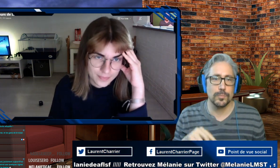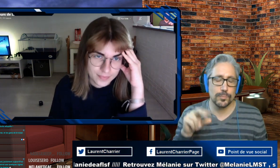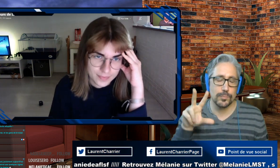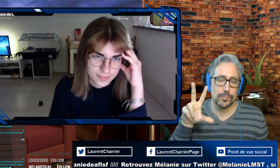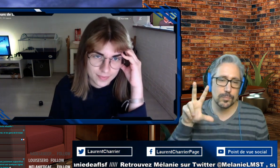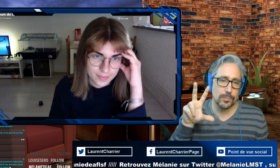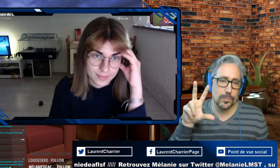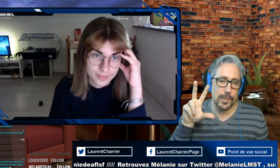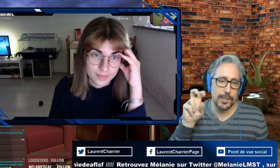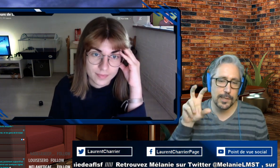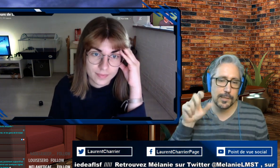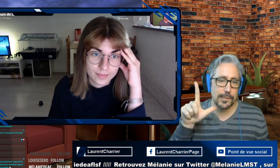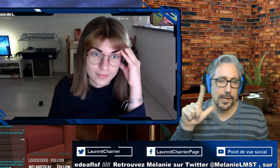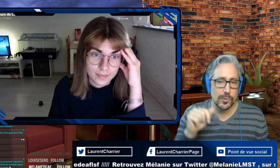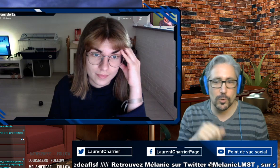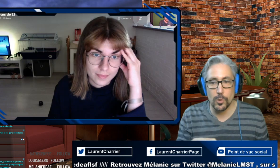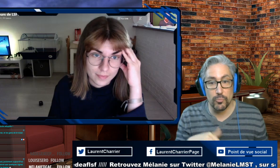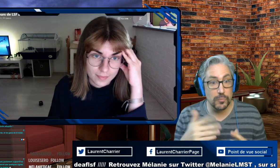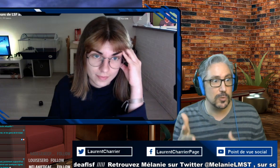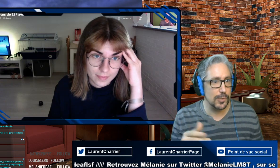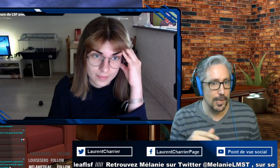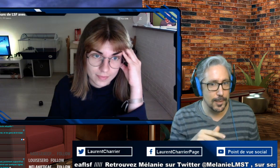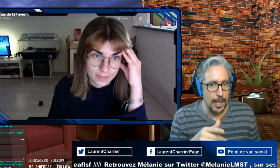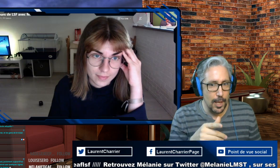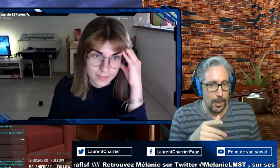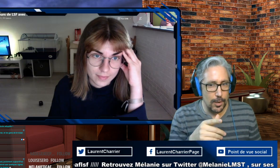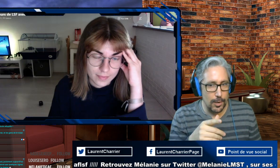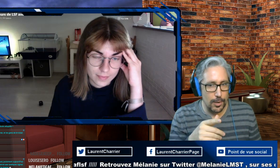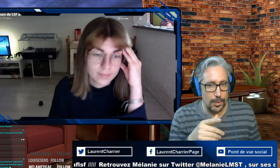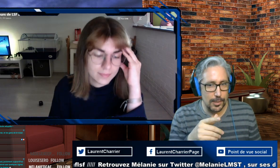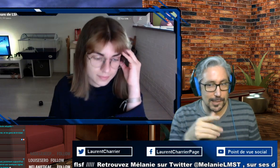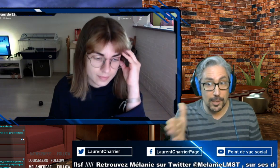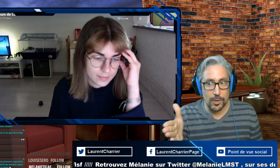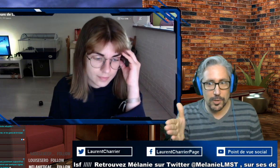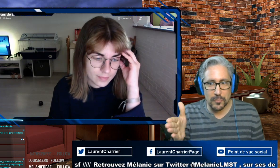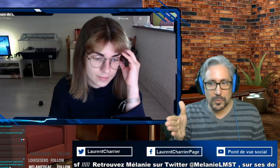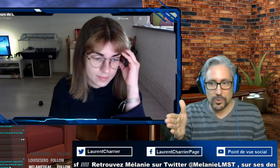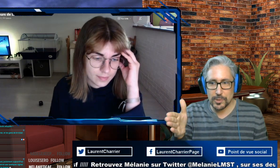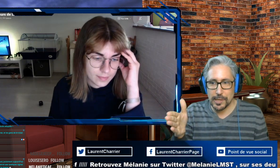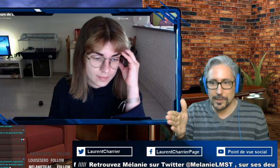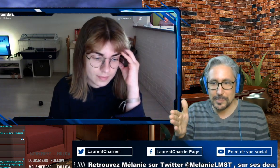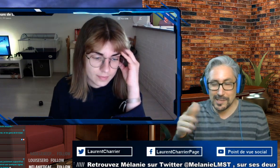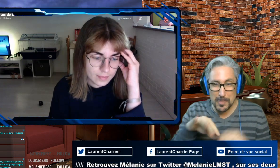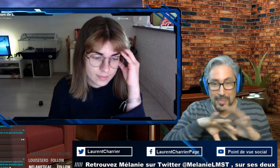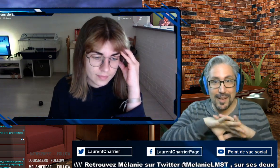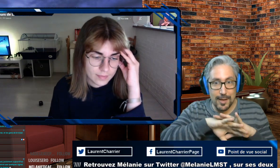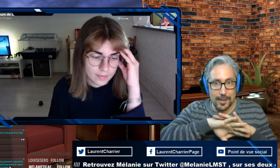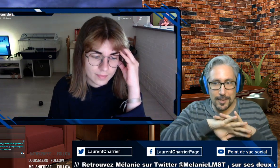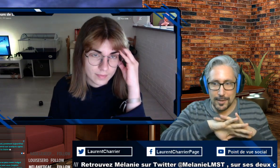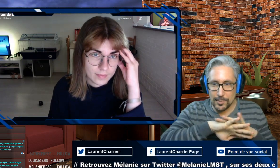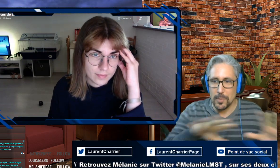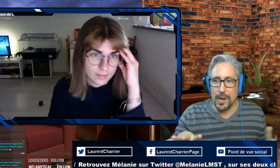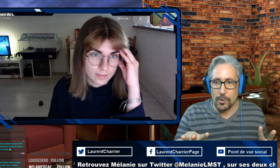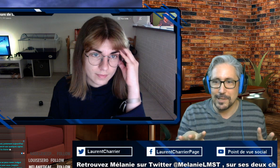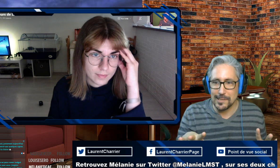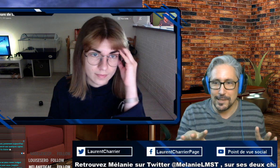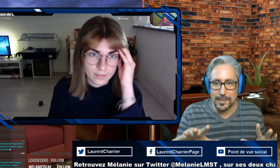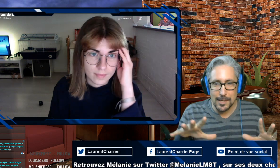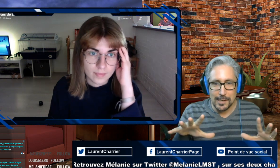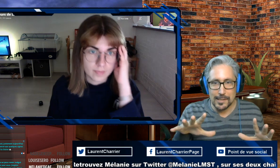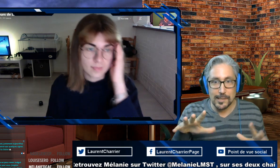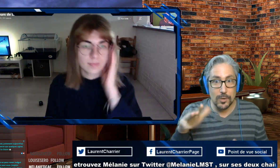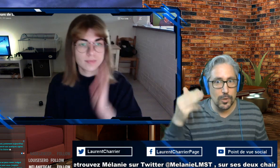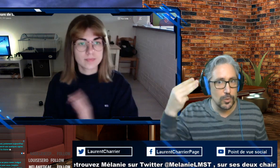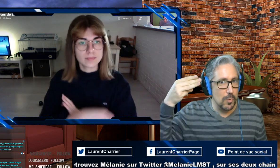le XXL sur Point de vue social. C'est un code, en fait, pour ceux qui ne connaissent pas, c'est pas comme la langue des